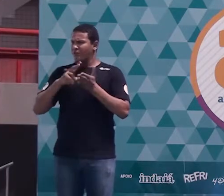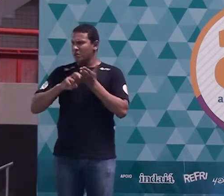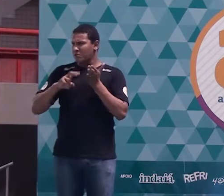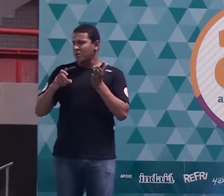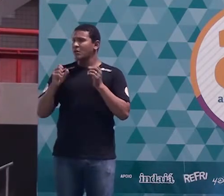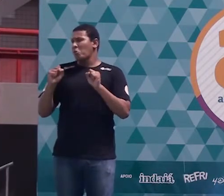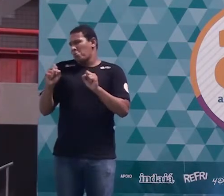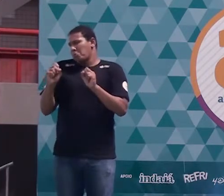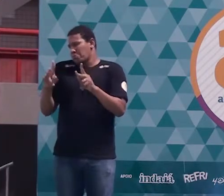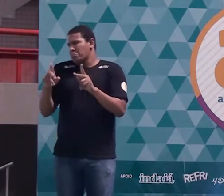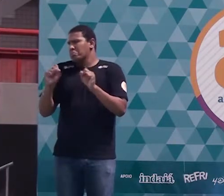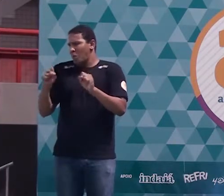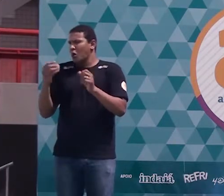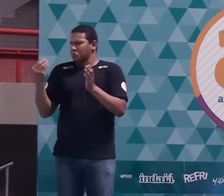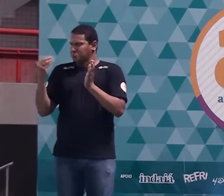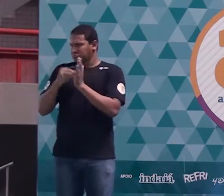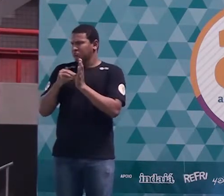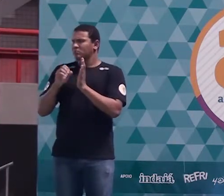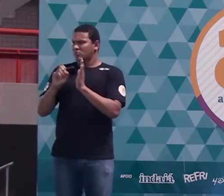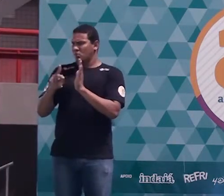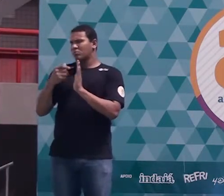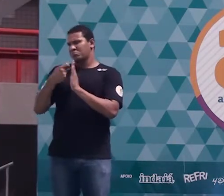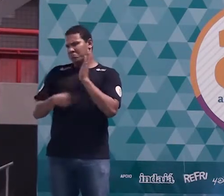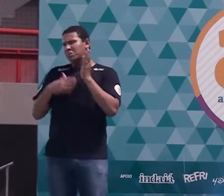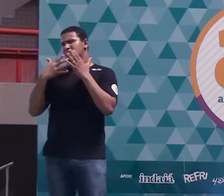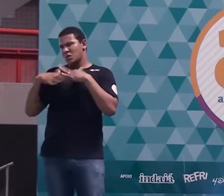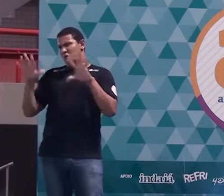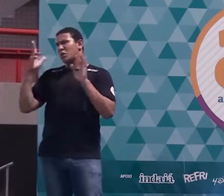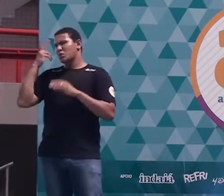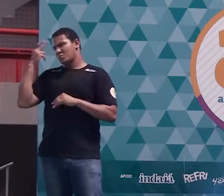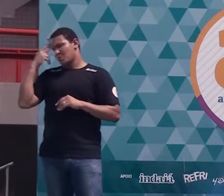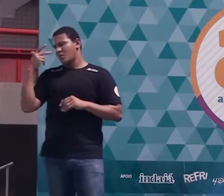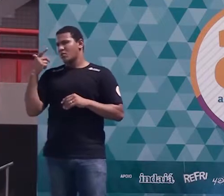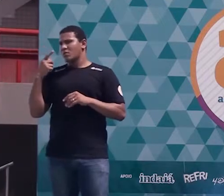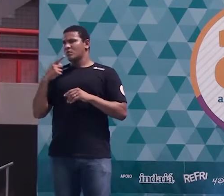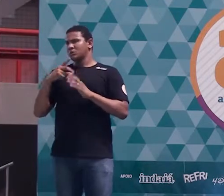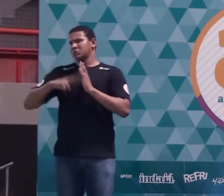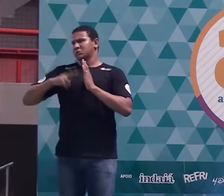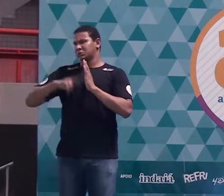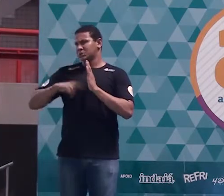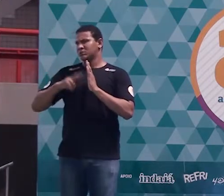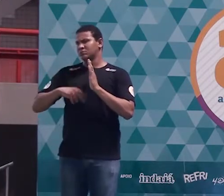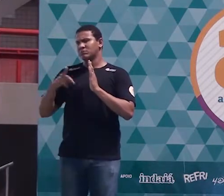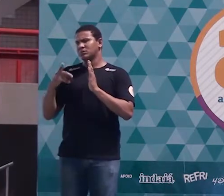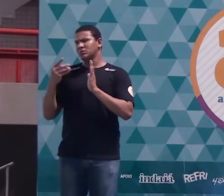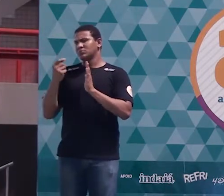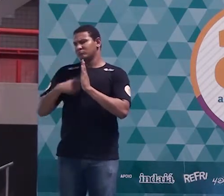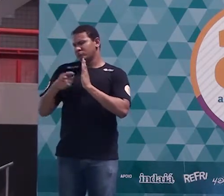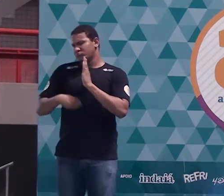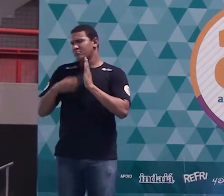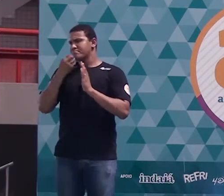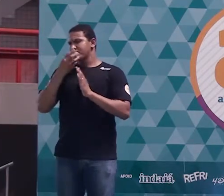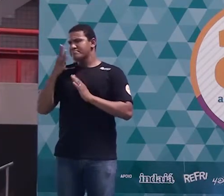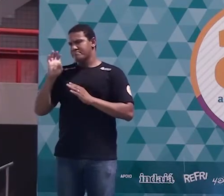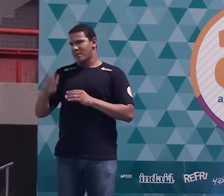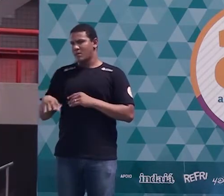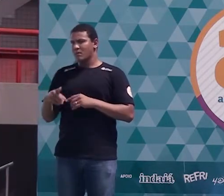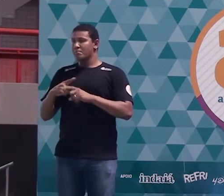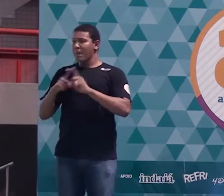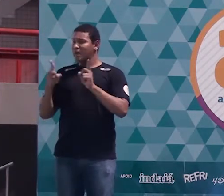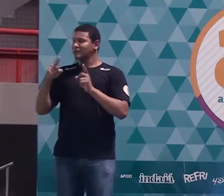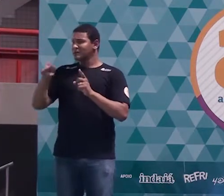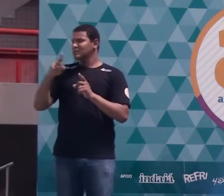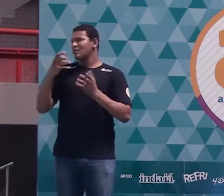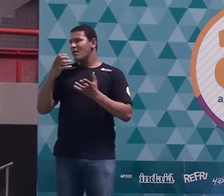pode usar no Enem, porque sua redação vai ser natural, você vai escrever bem. Uma pessoa que lê muito escreve bem. Mas se você quer fingir que